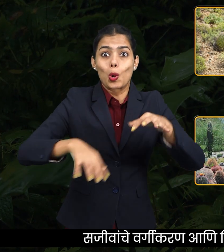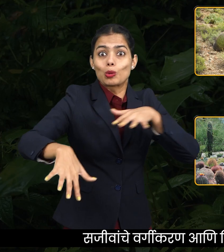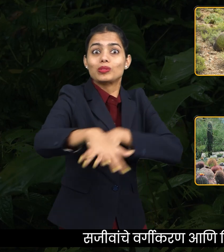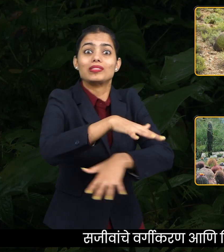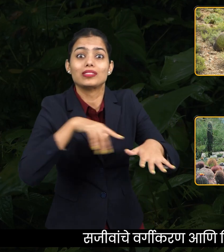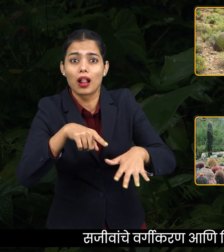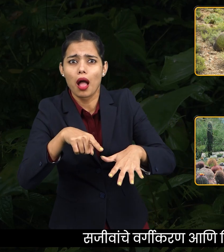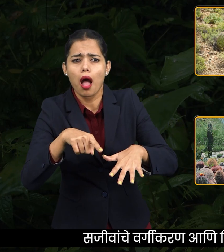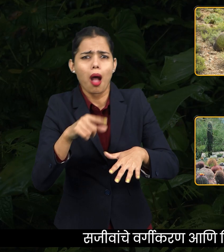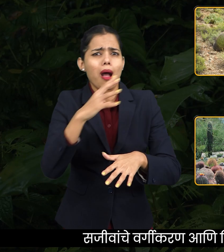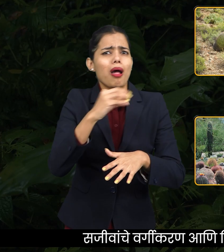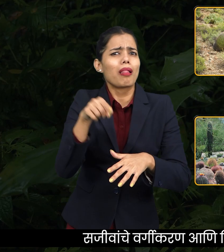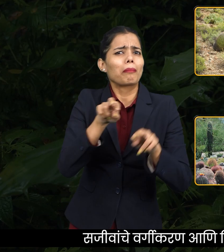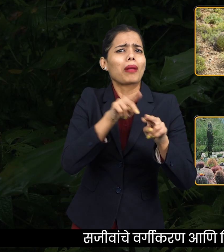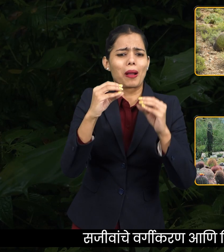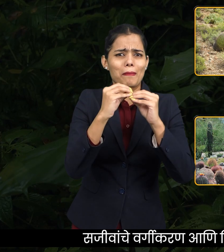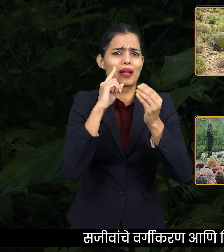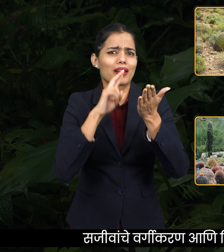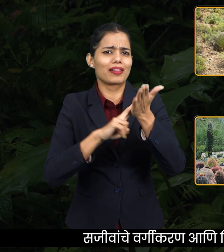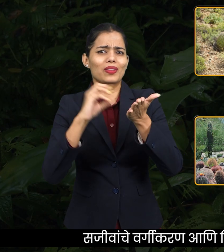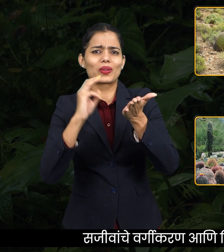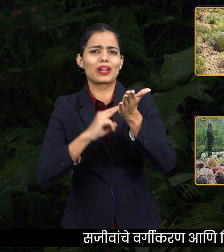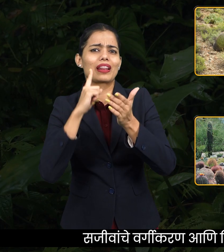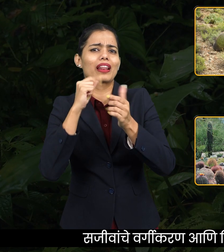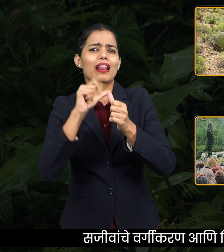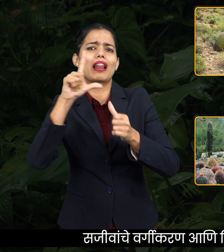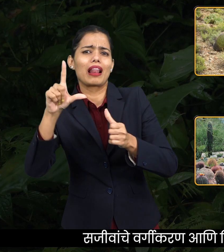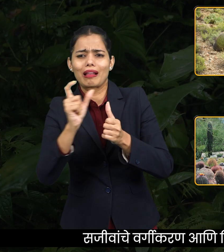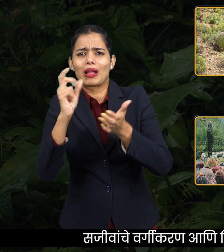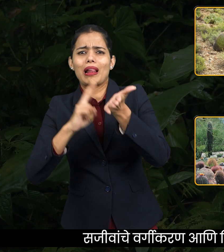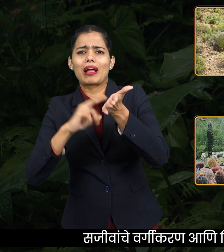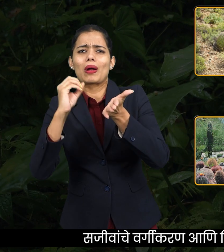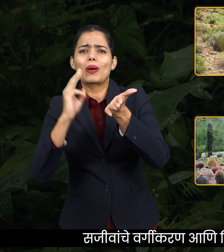सजीवांचे वर्गीकरण आणि द्विपदी नामांकन याबद्दल शिकाल.